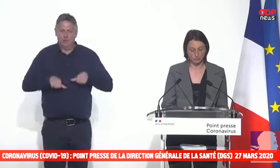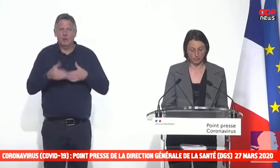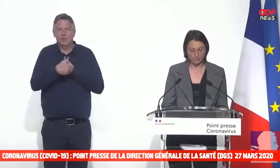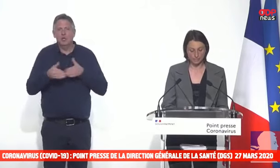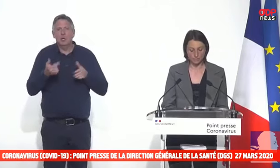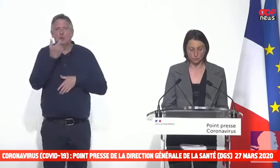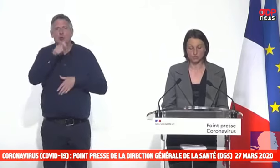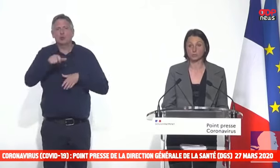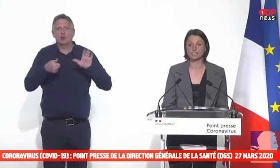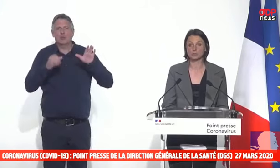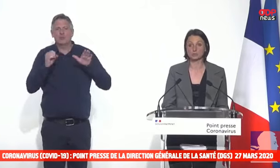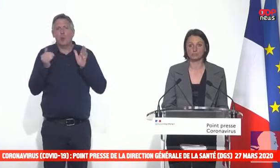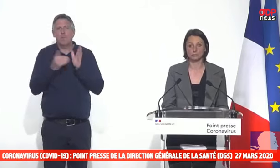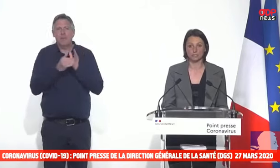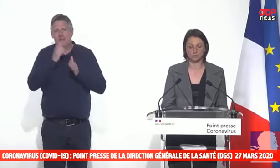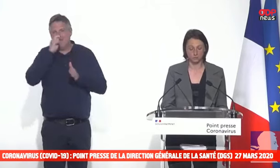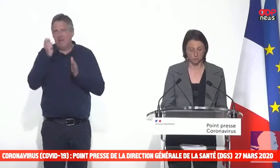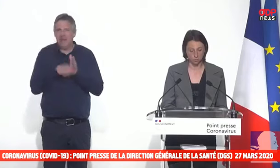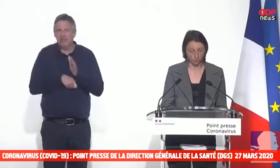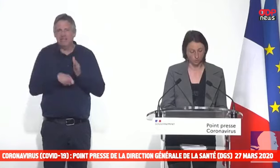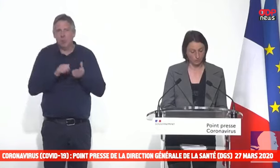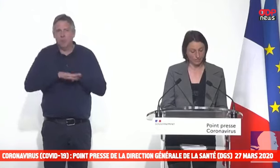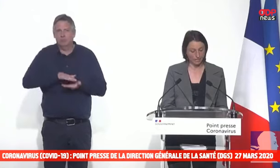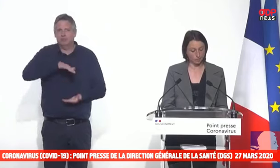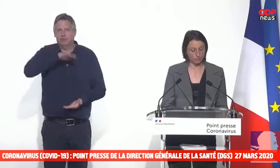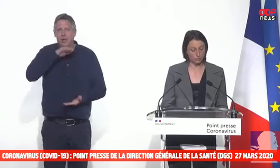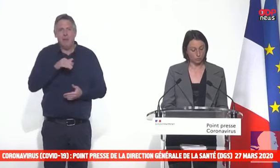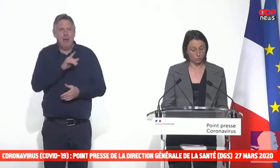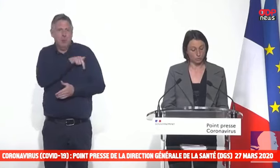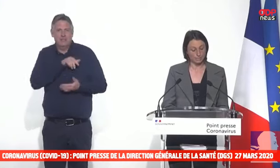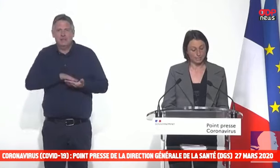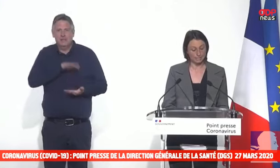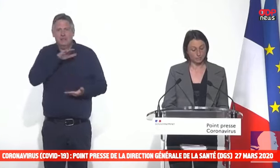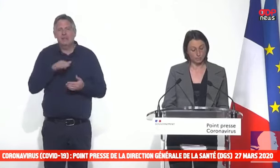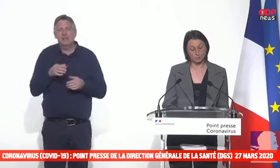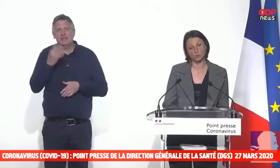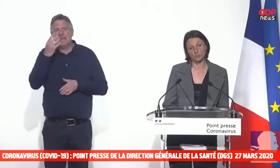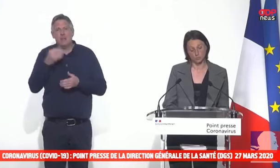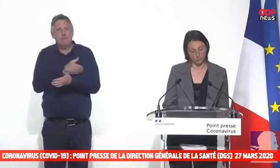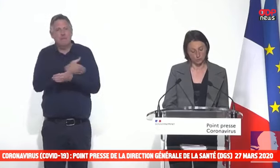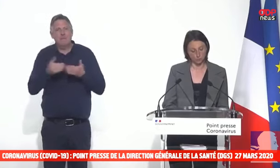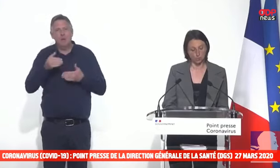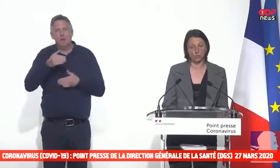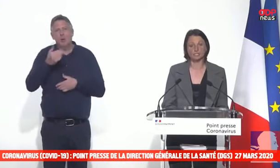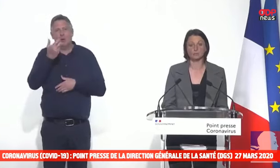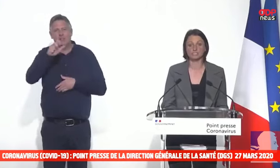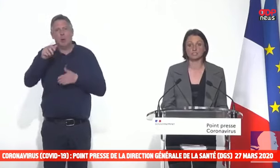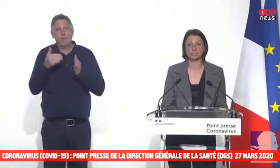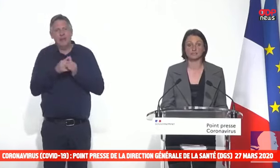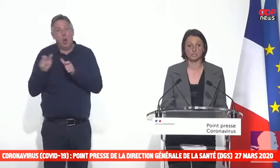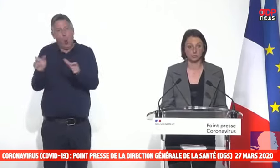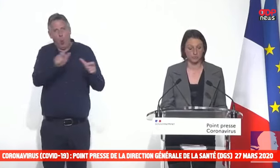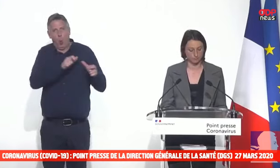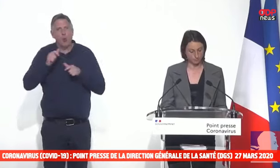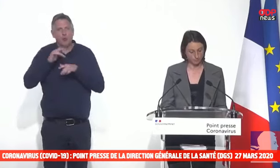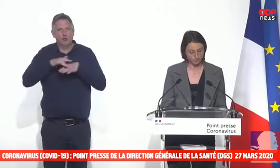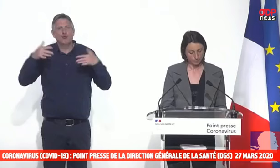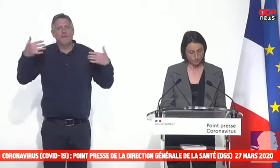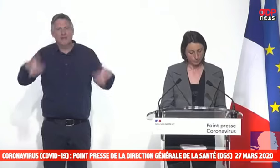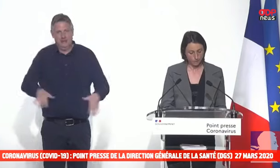000 verbalisations qui ont été relevées par les forces de l'ordre et environ 4 300 000 contrôles qui ont été